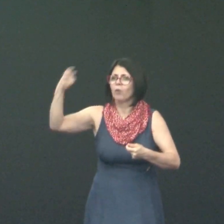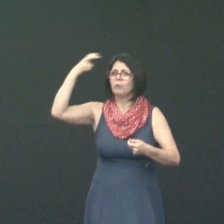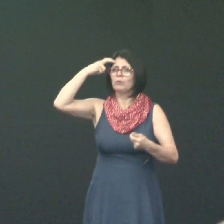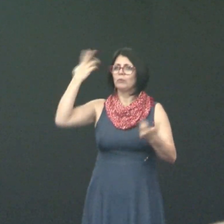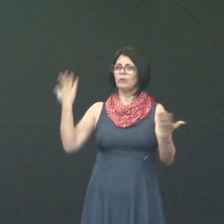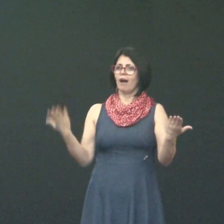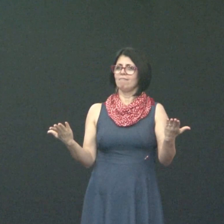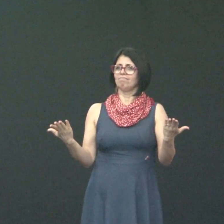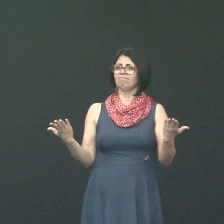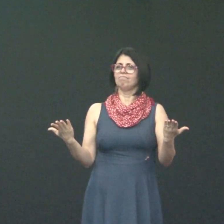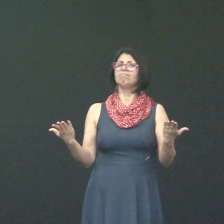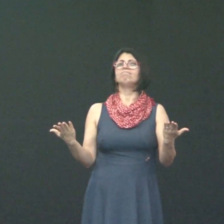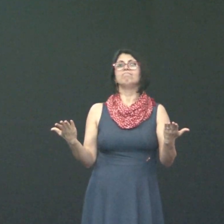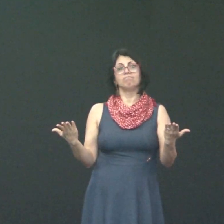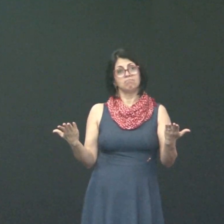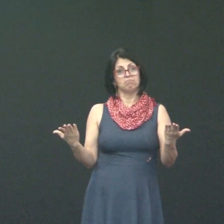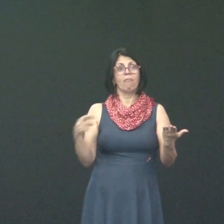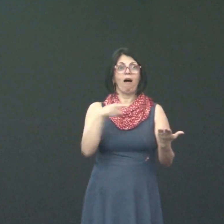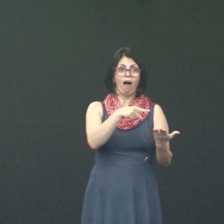área cultural.